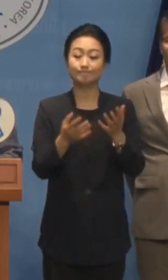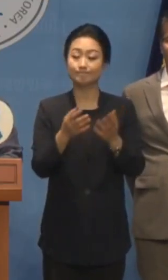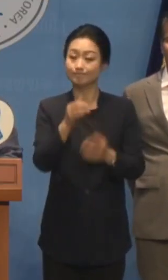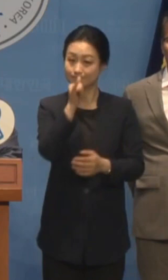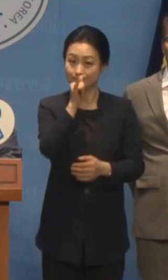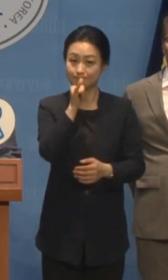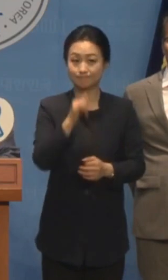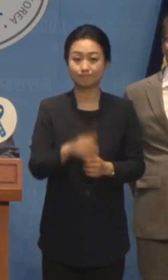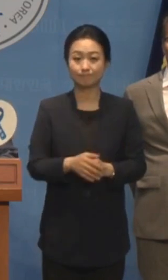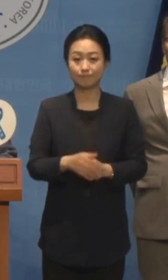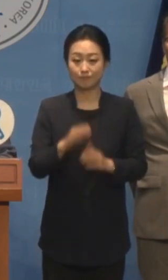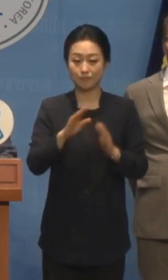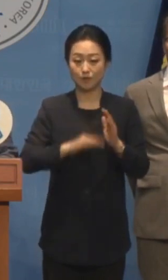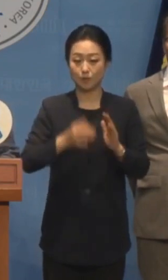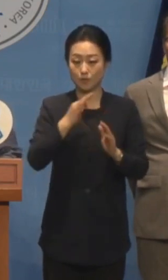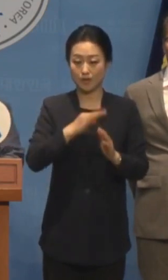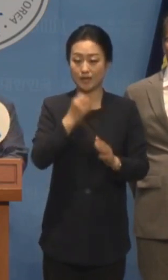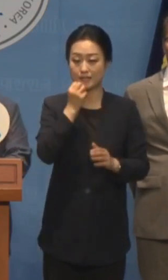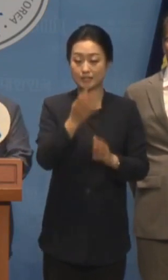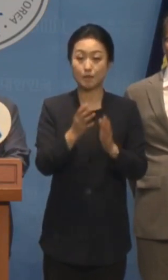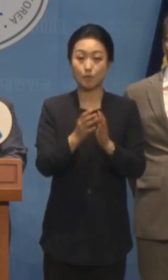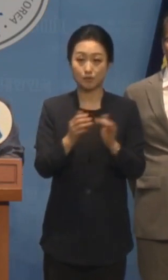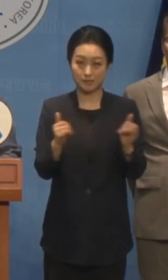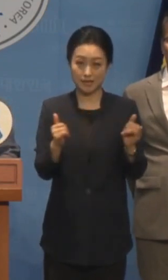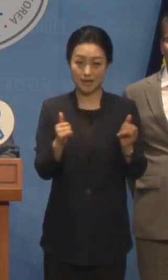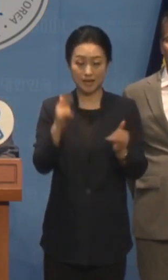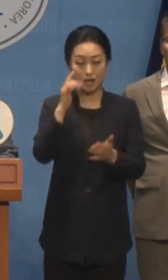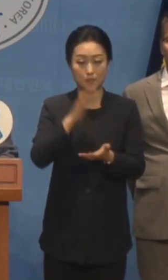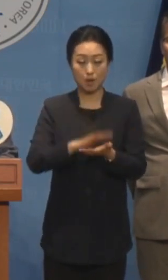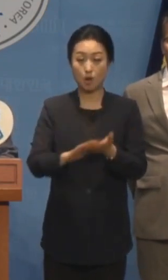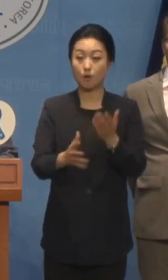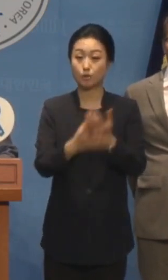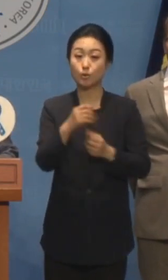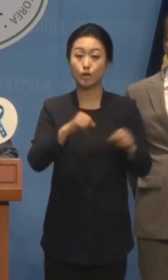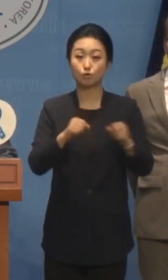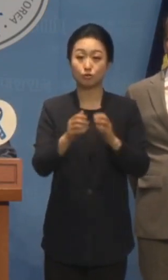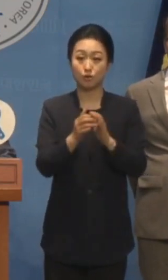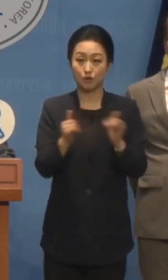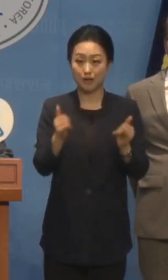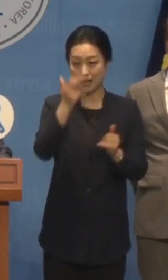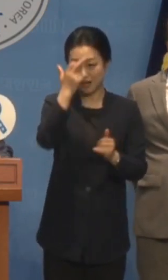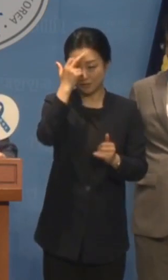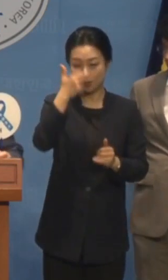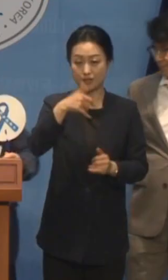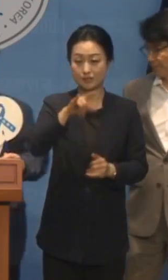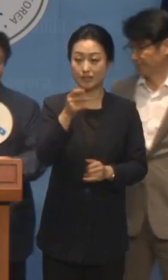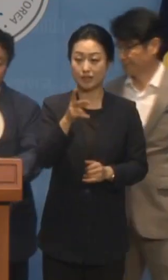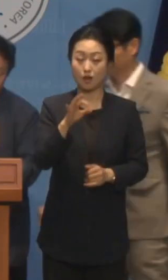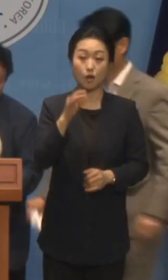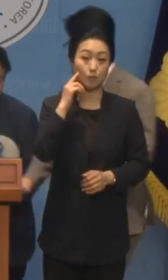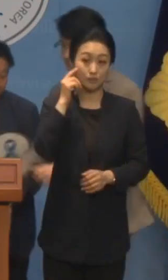분이십니다. 이 사건 공익제보자 재미평화통일운동가 최재형 목사님께서 말씀해 주도록 하겠습니다.